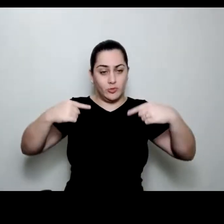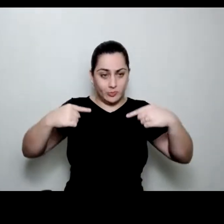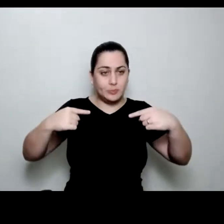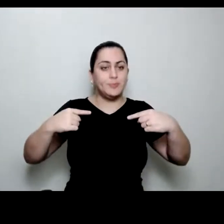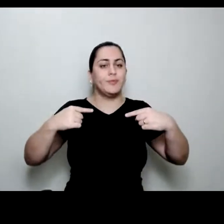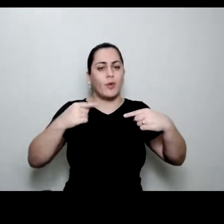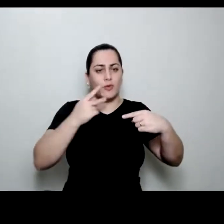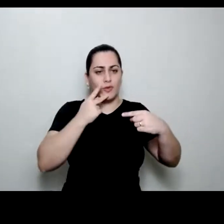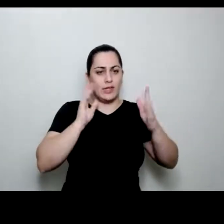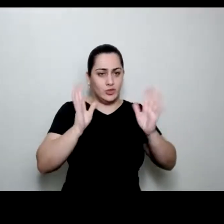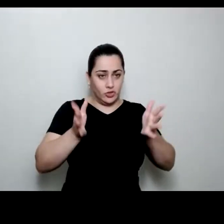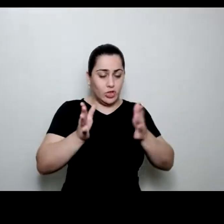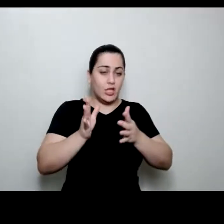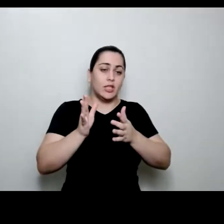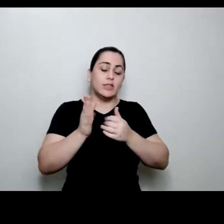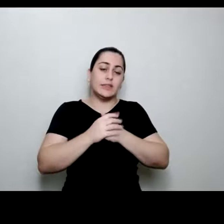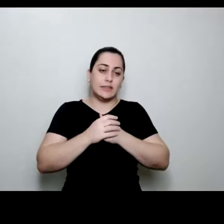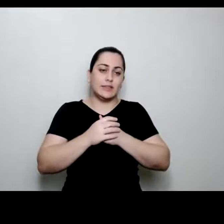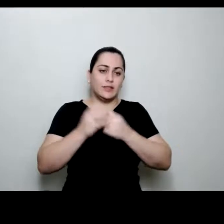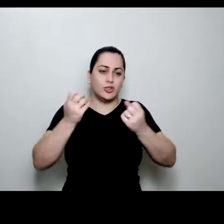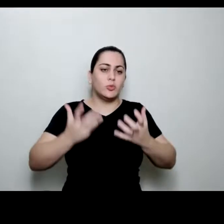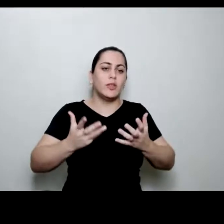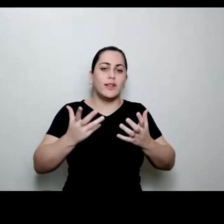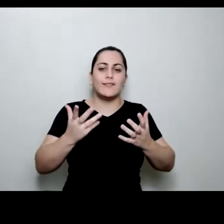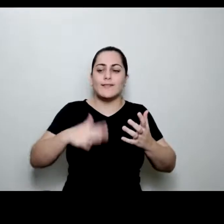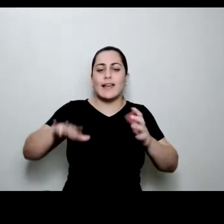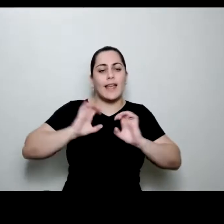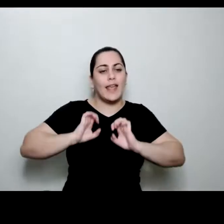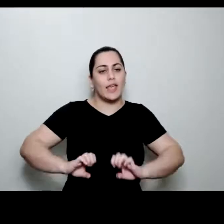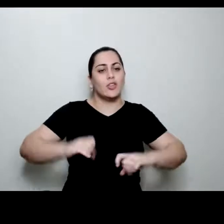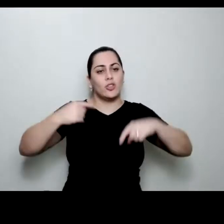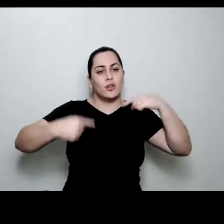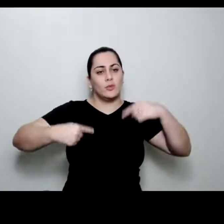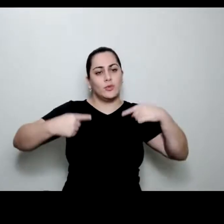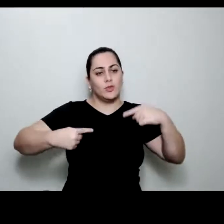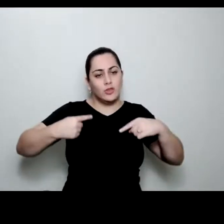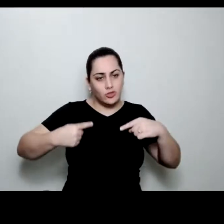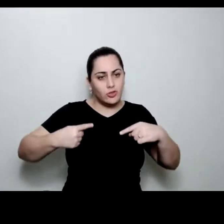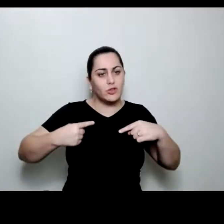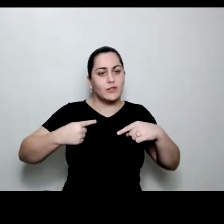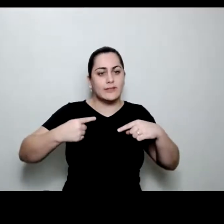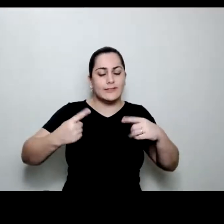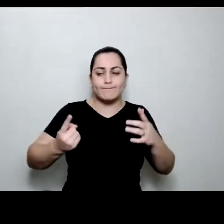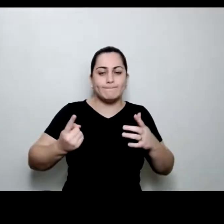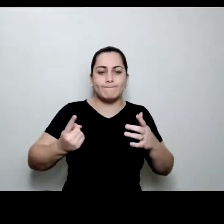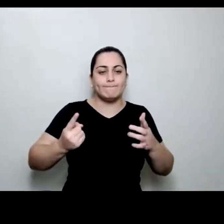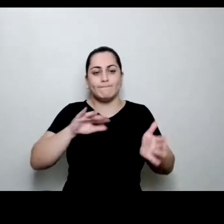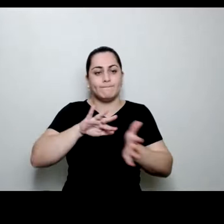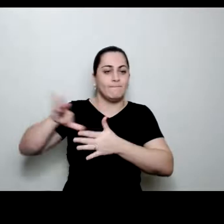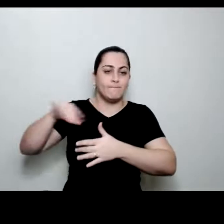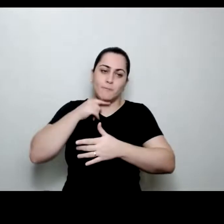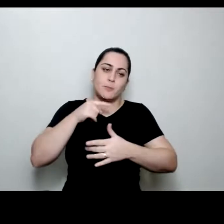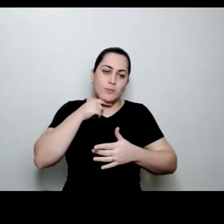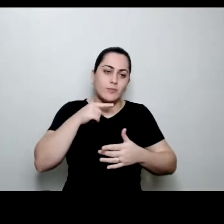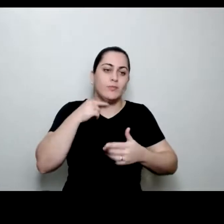já falei algumas vezes aqui, as questões éticas e políticas são inescapáveis, são muito relevantes